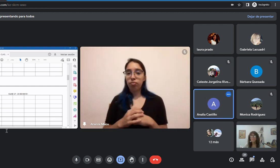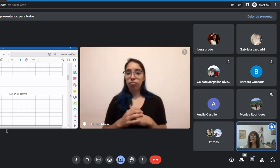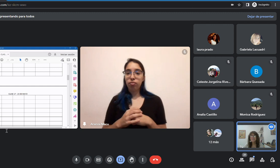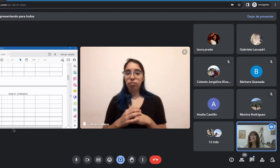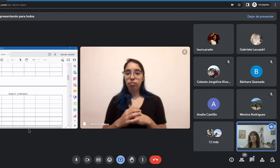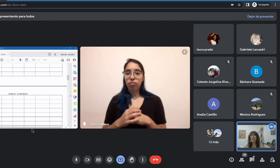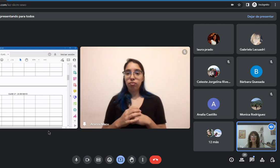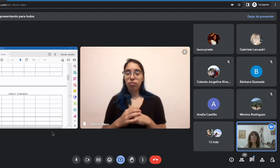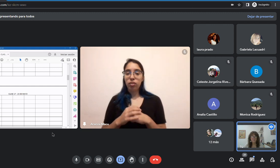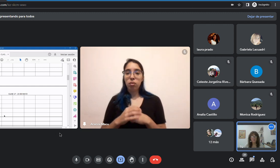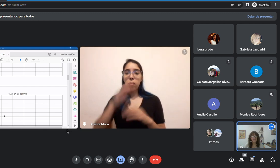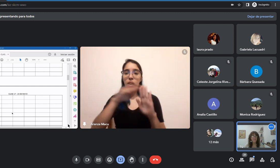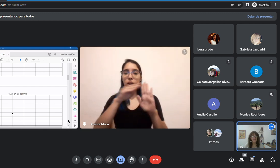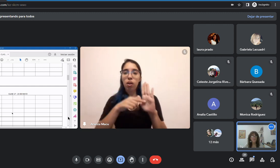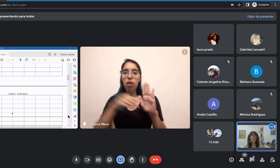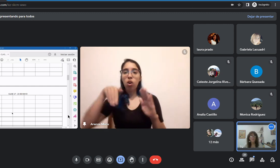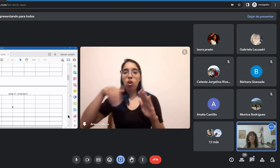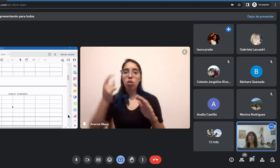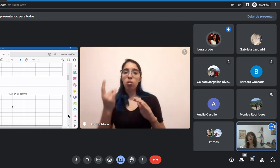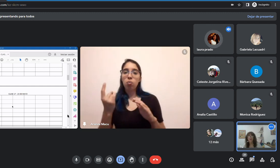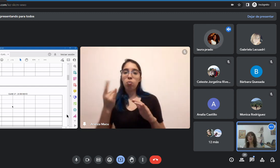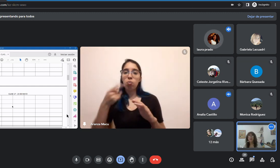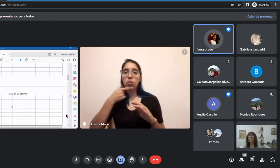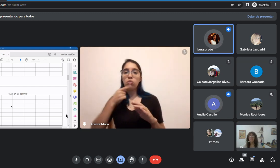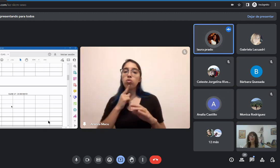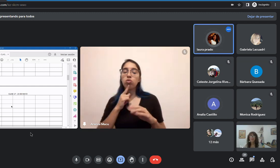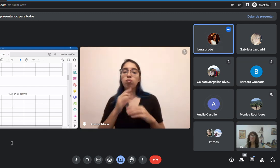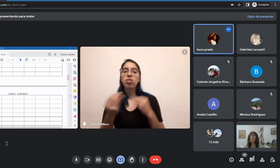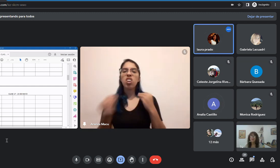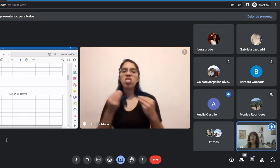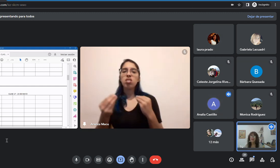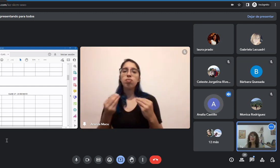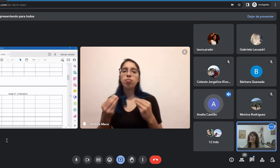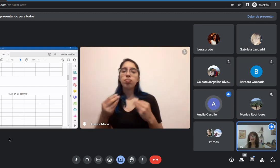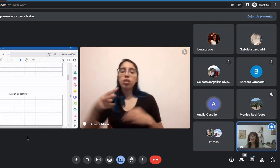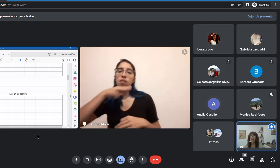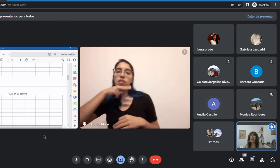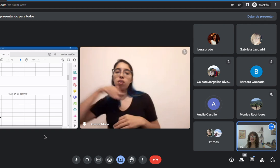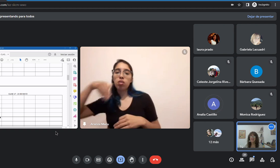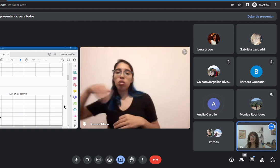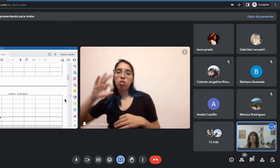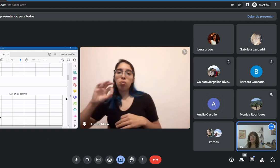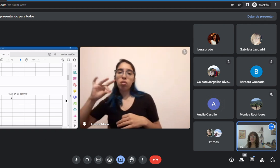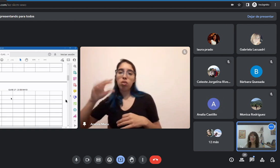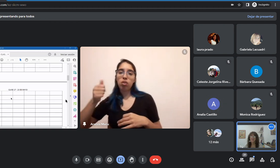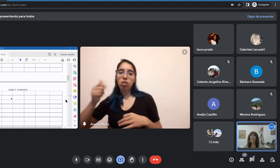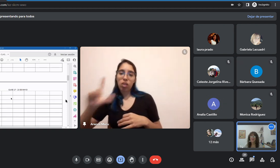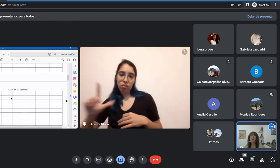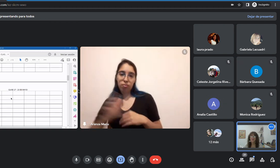Bien, así lo marcamos. Must, ¿qué es? Un verbo modal. Muy bien. Learn.